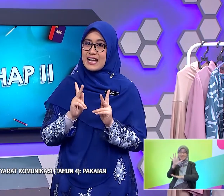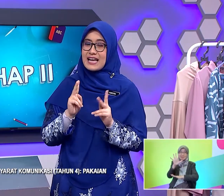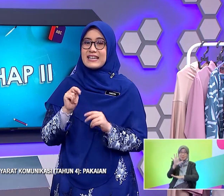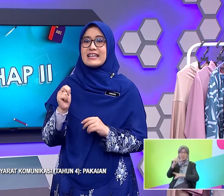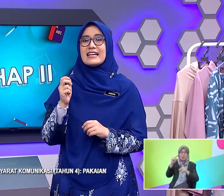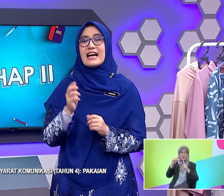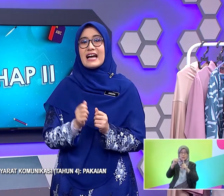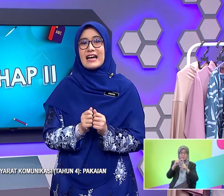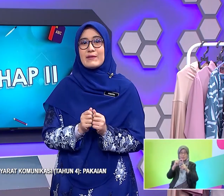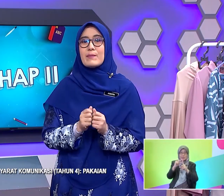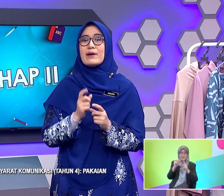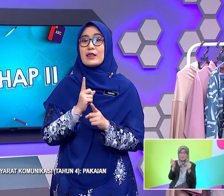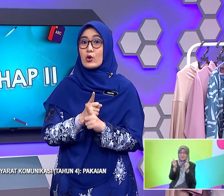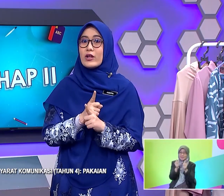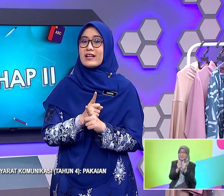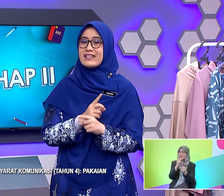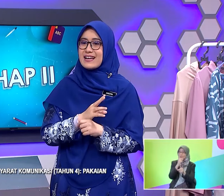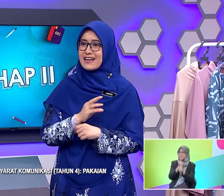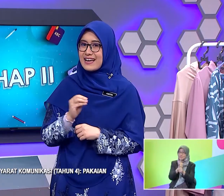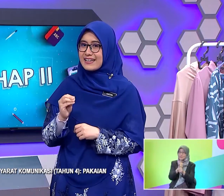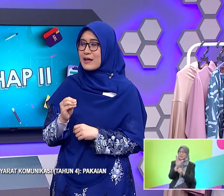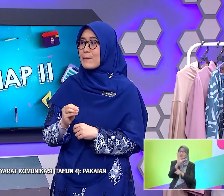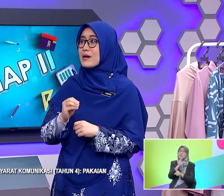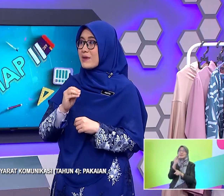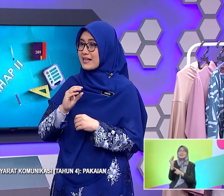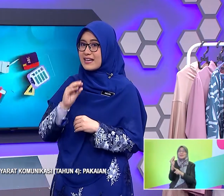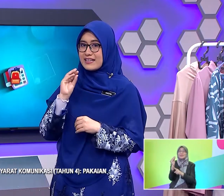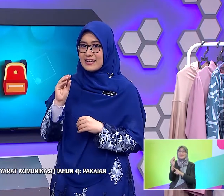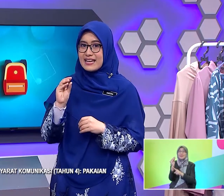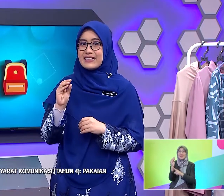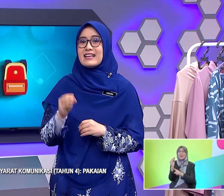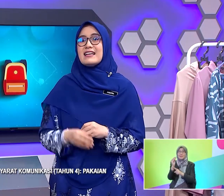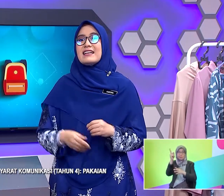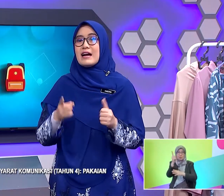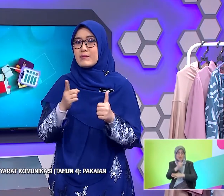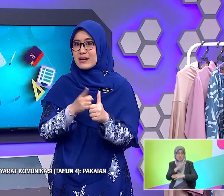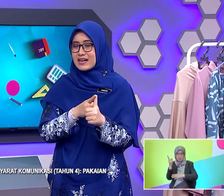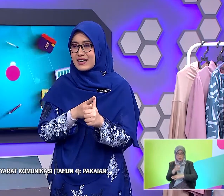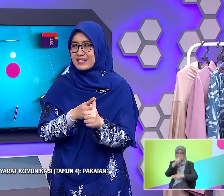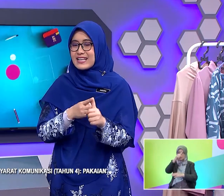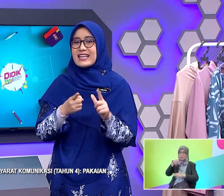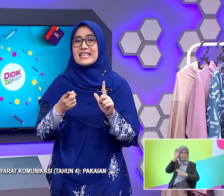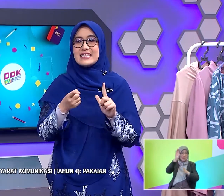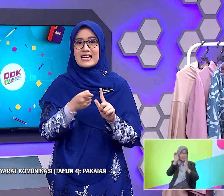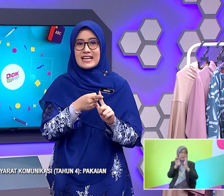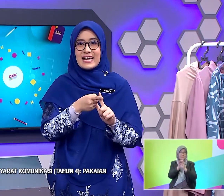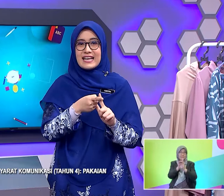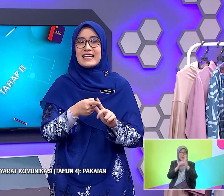perkataan dengan betul dan memadamkan gambar